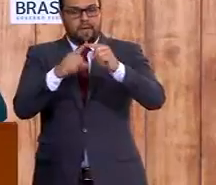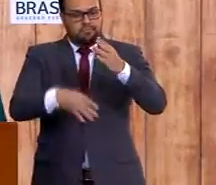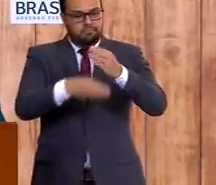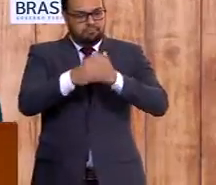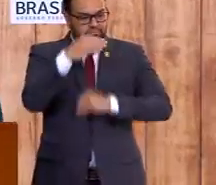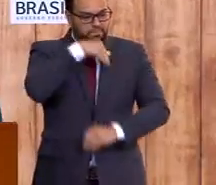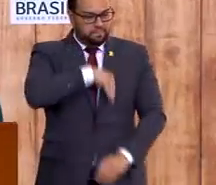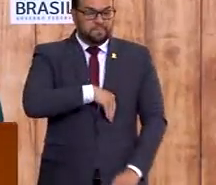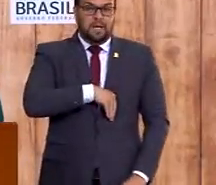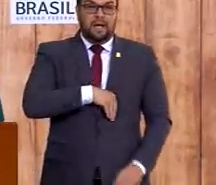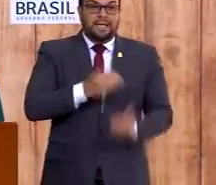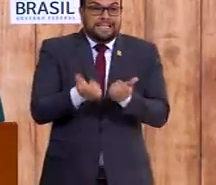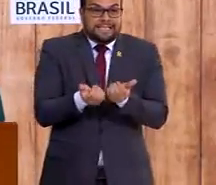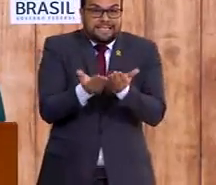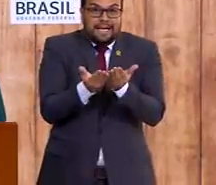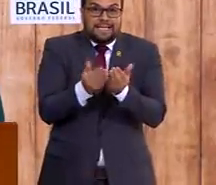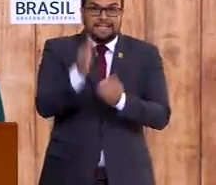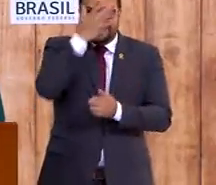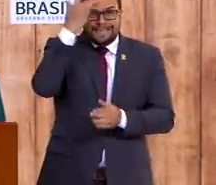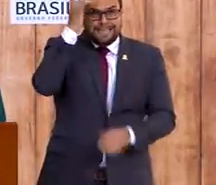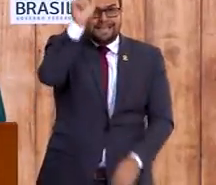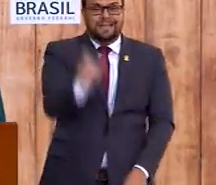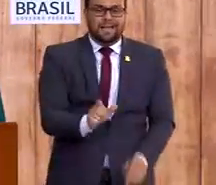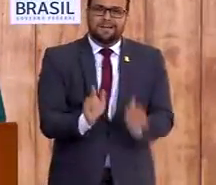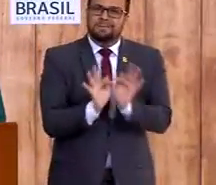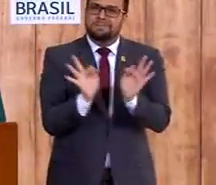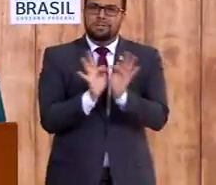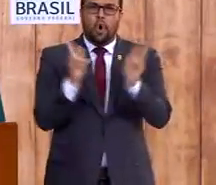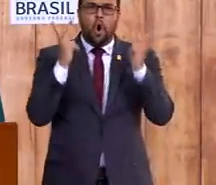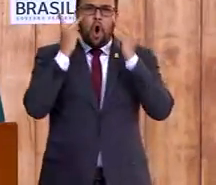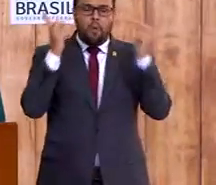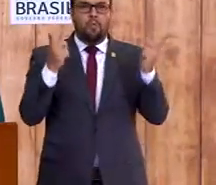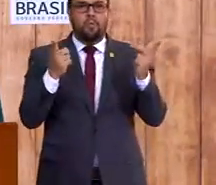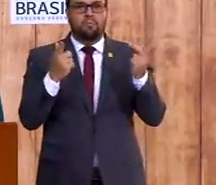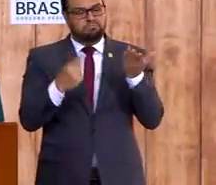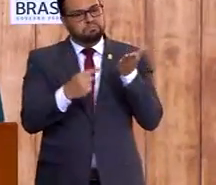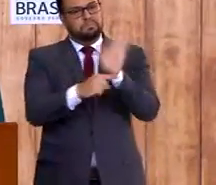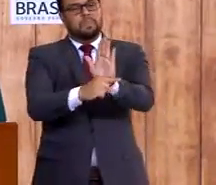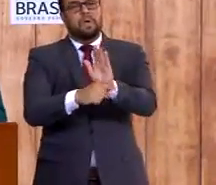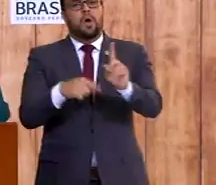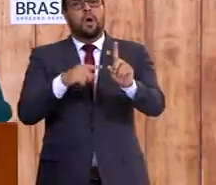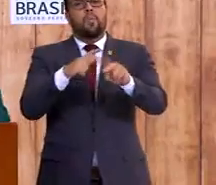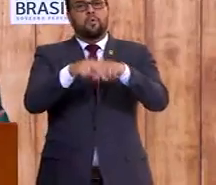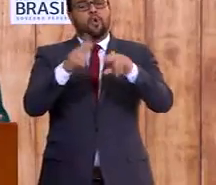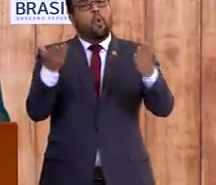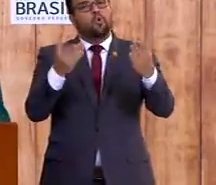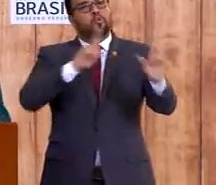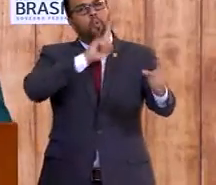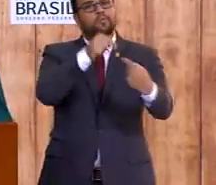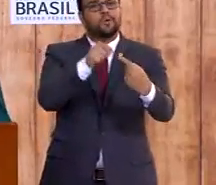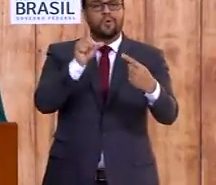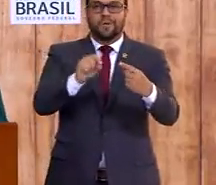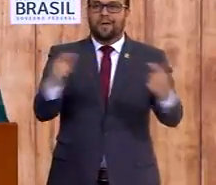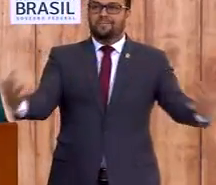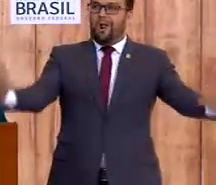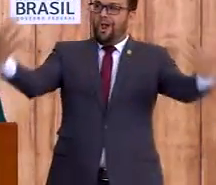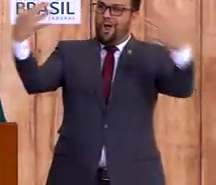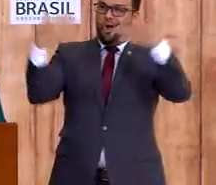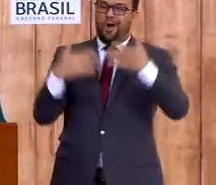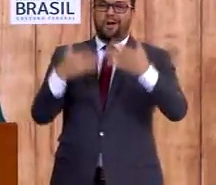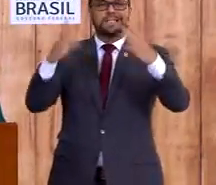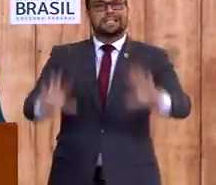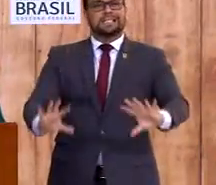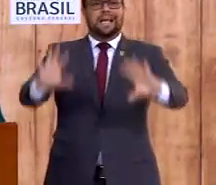beneficia o cidadão comum e é com esse Nobre propósito que e hoje reunidos aqui para